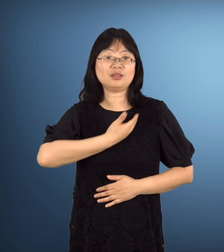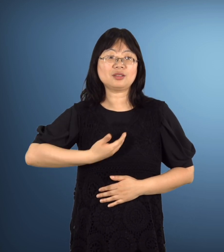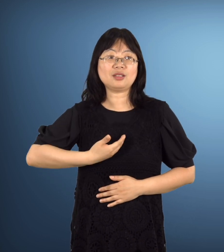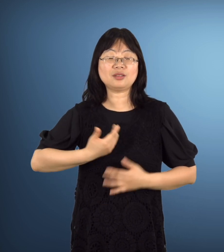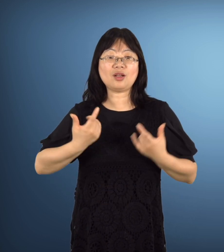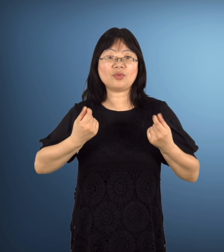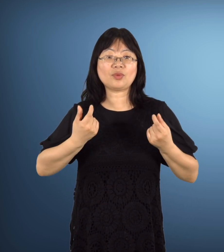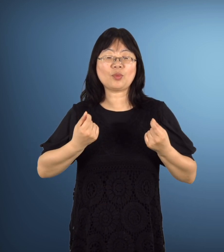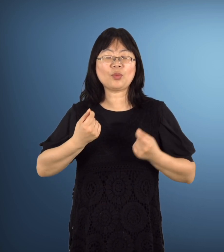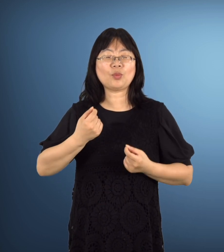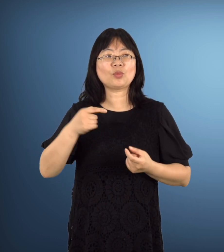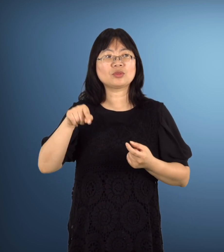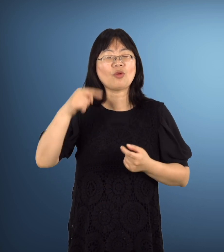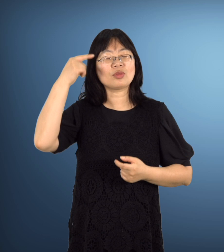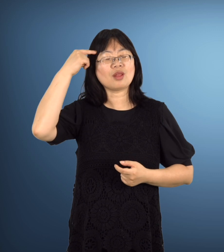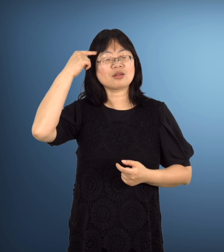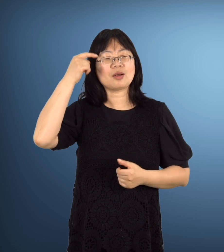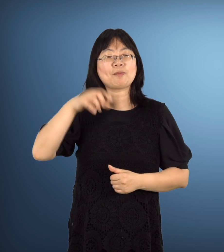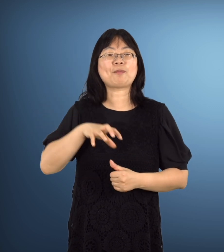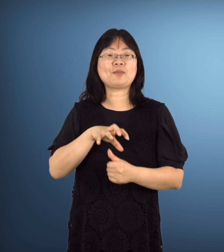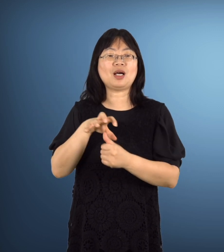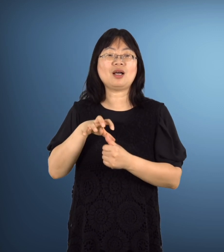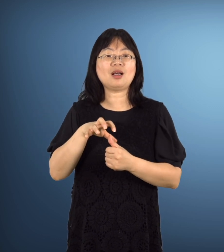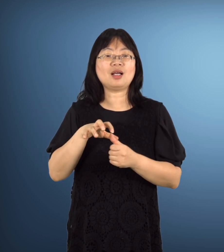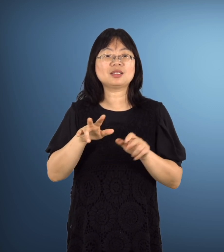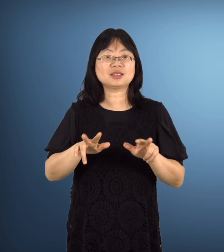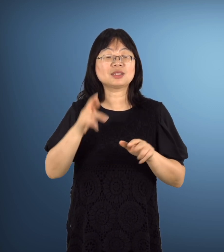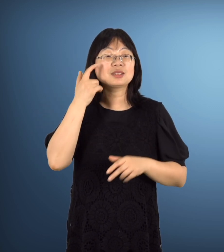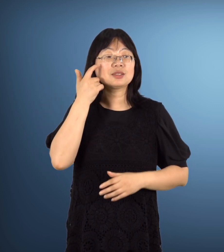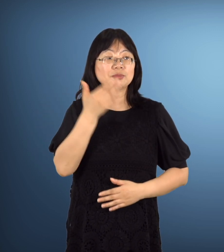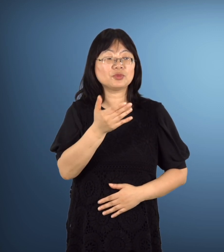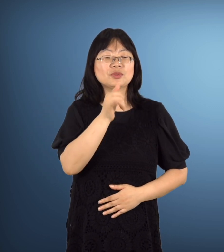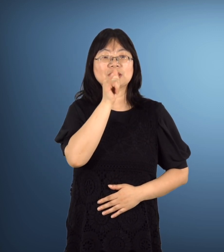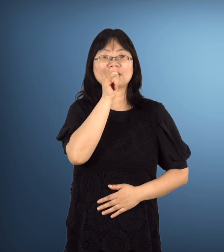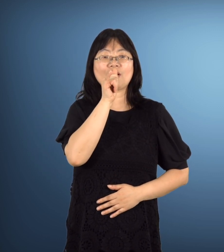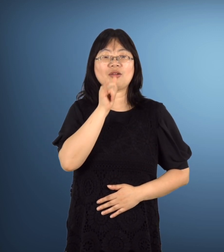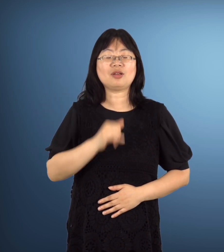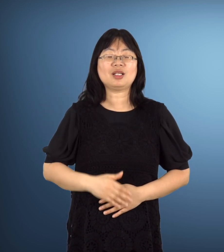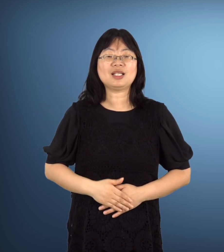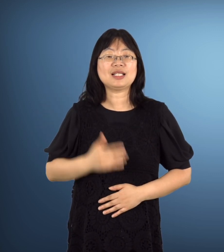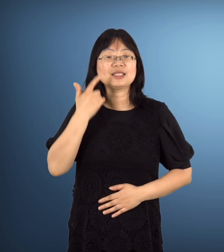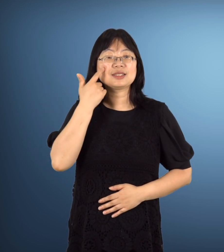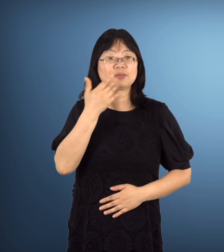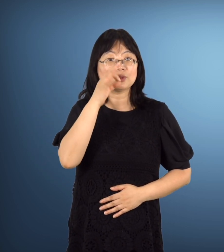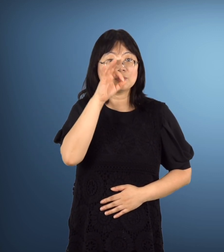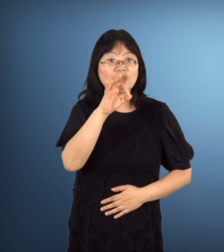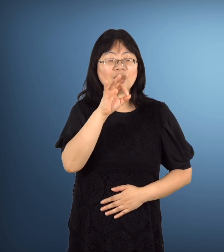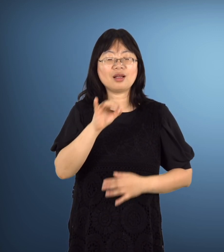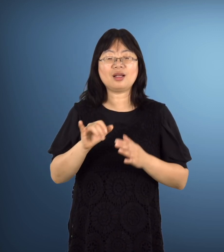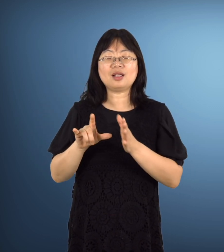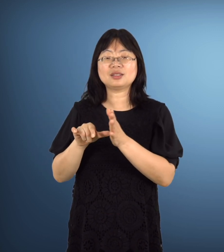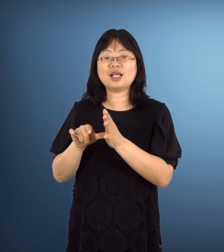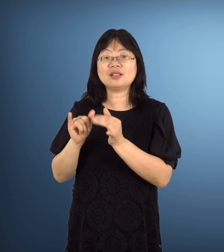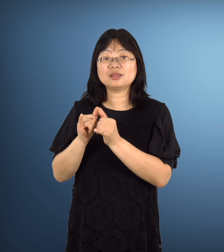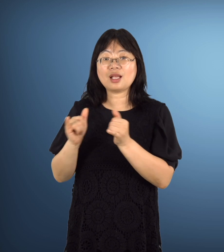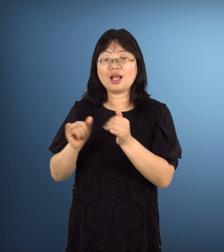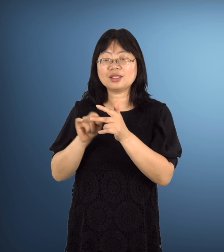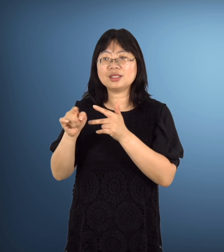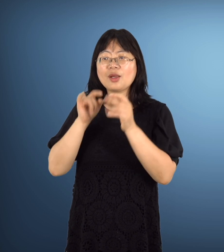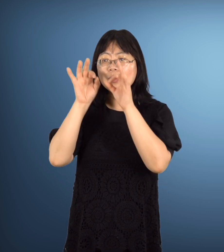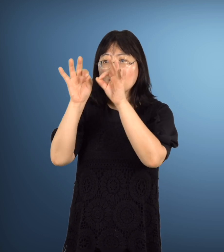제자들도 그런 통념에 묶여서 이 질문을 하게 된 거예요. 그러니까 이 질문은 이 당시 사람들이 듣고 이해할